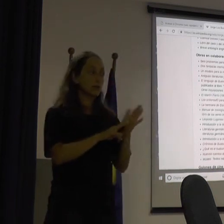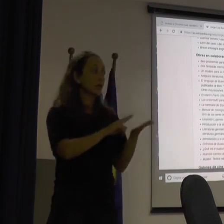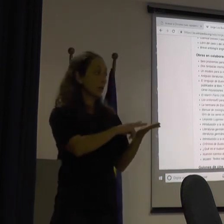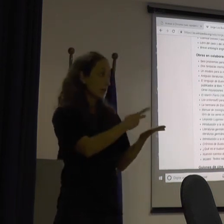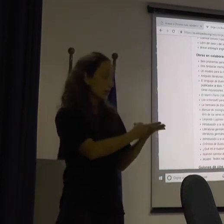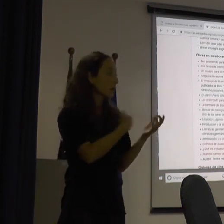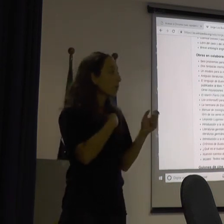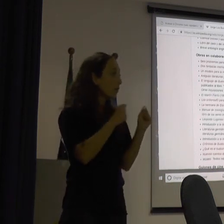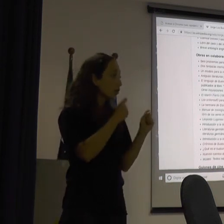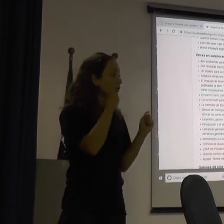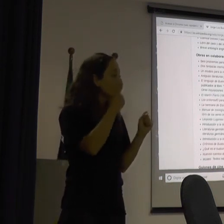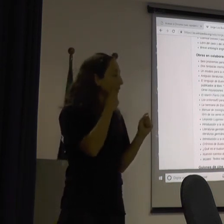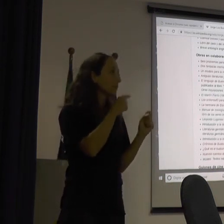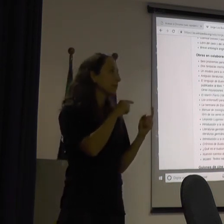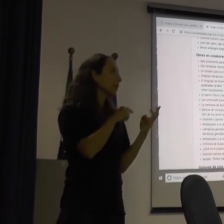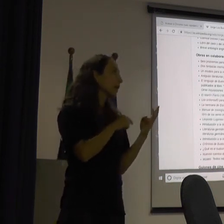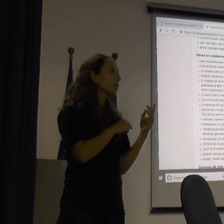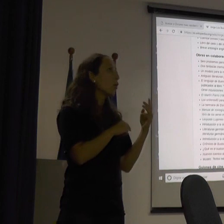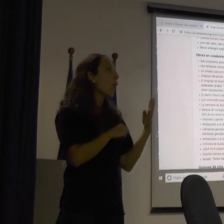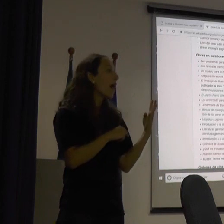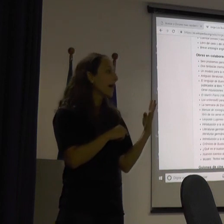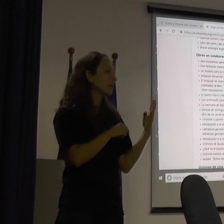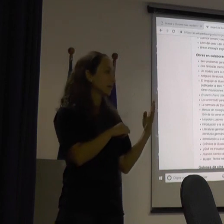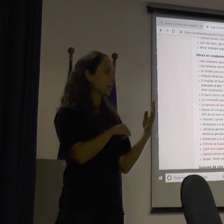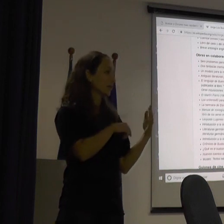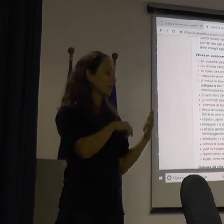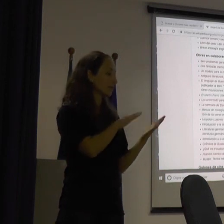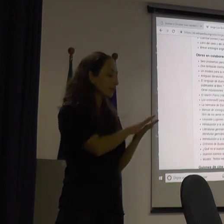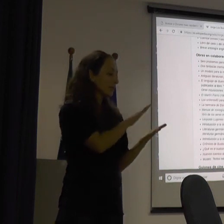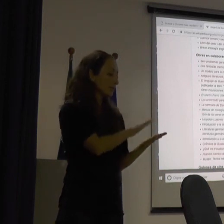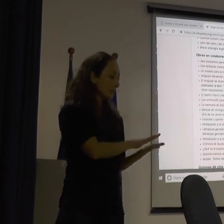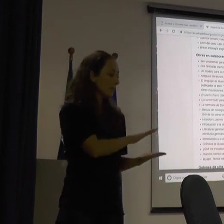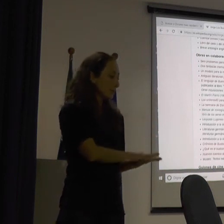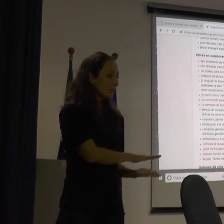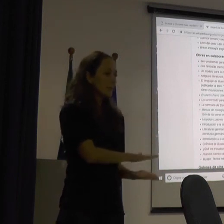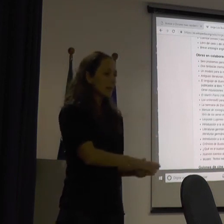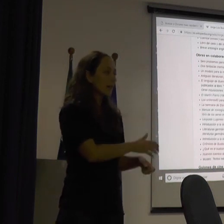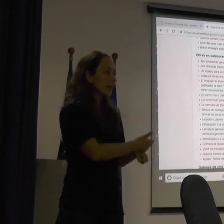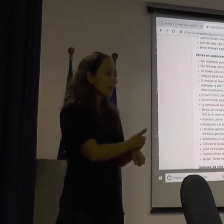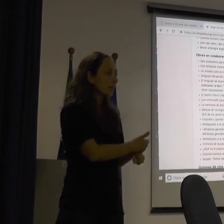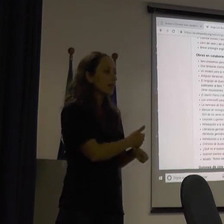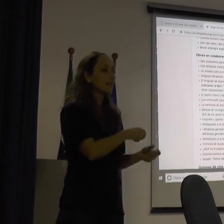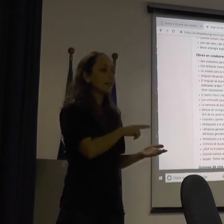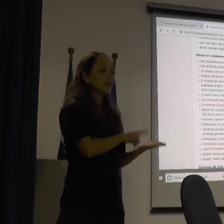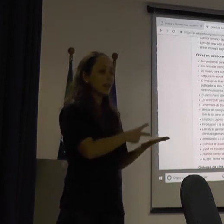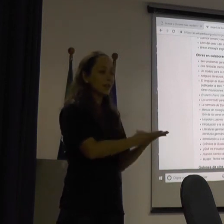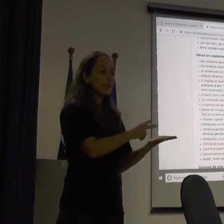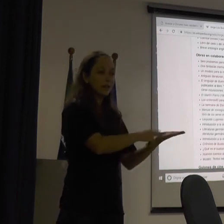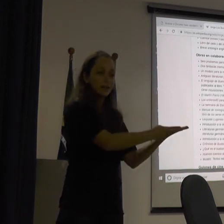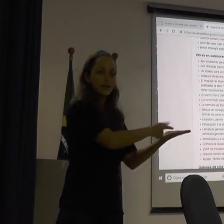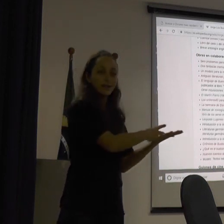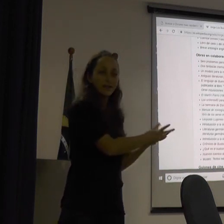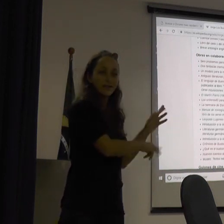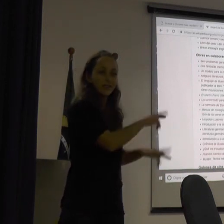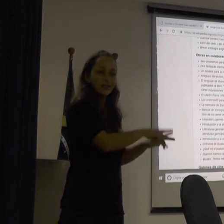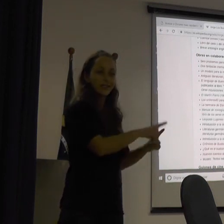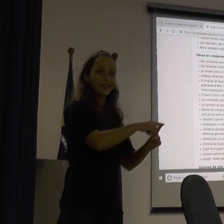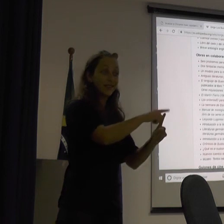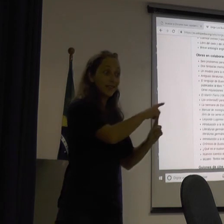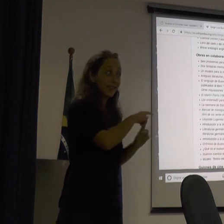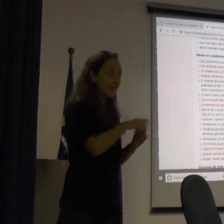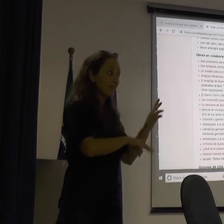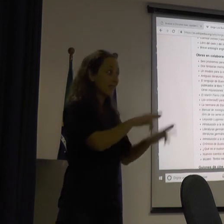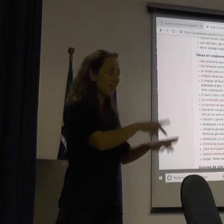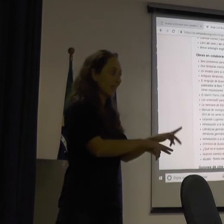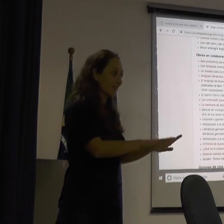4 versões da Ilíada. Vai me chamar a atenção que tal coisa que aparece